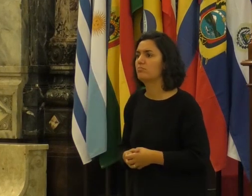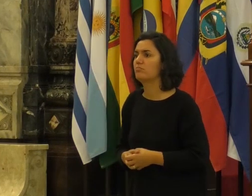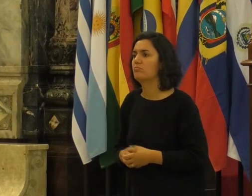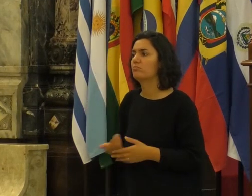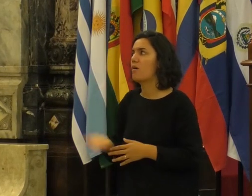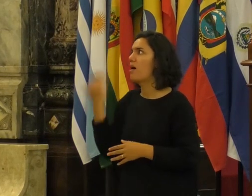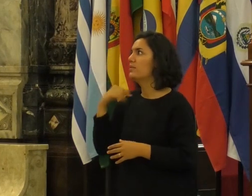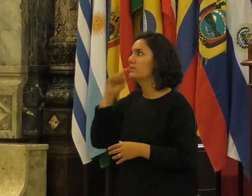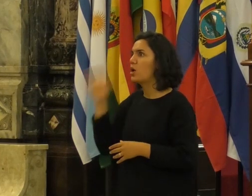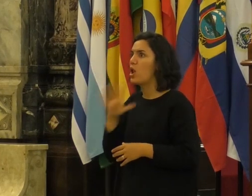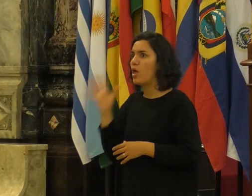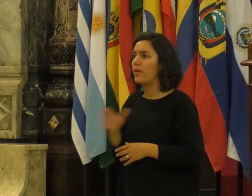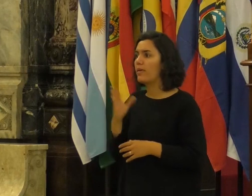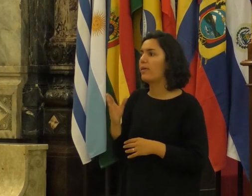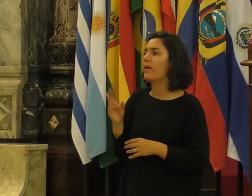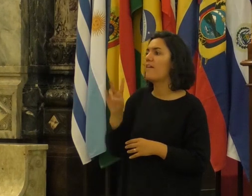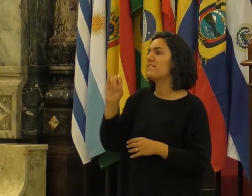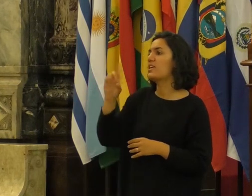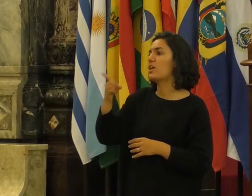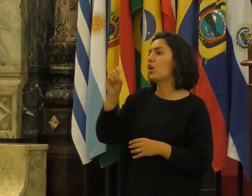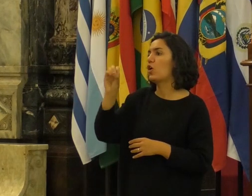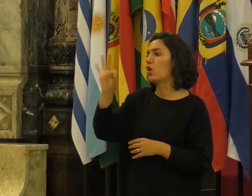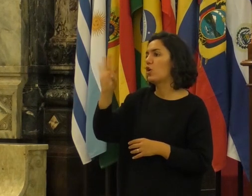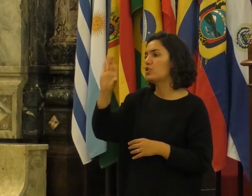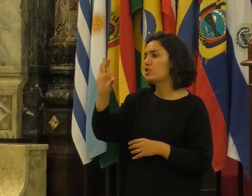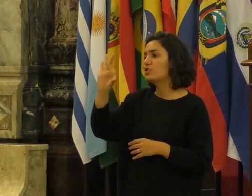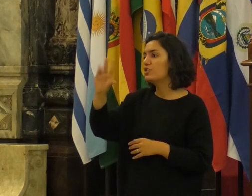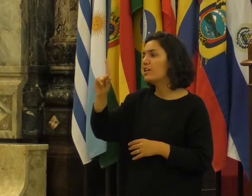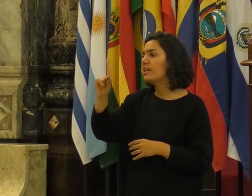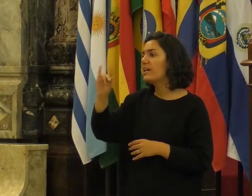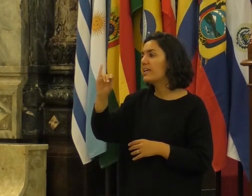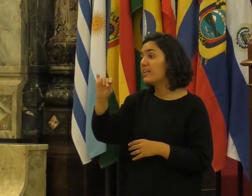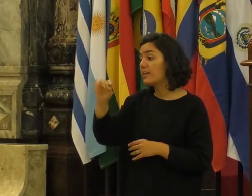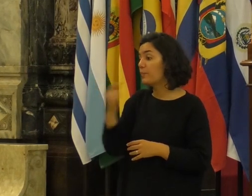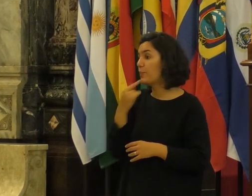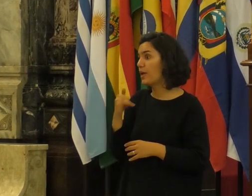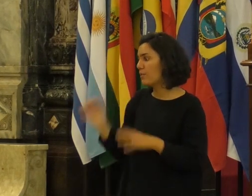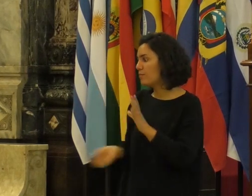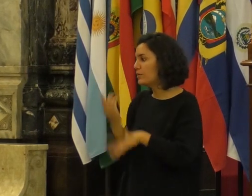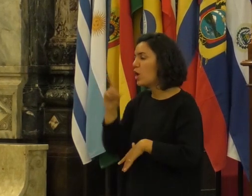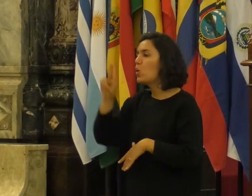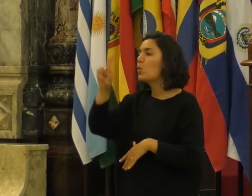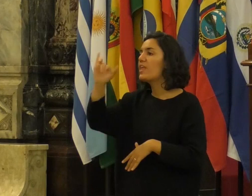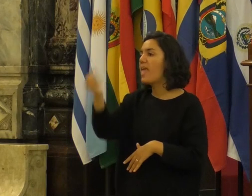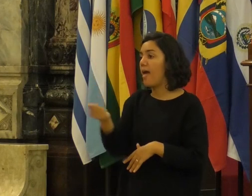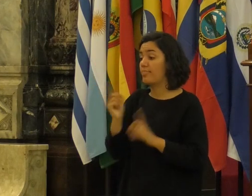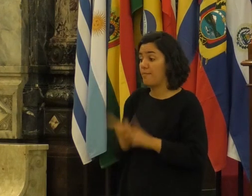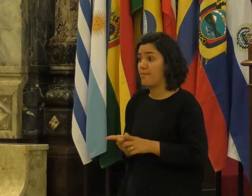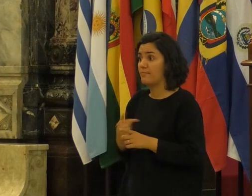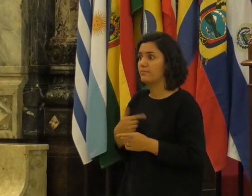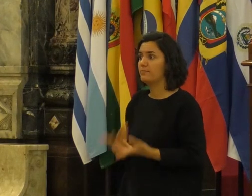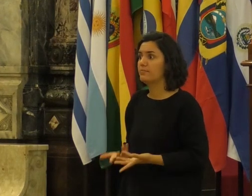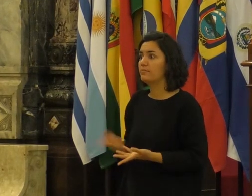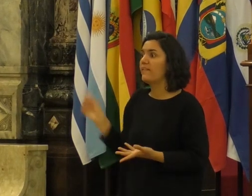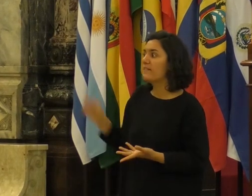Aquella psicología que dio a Vygotsky, a Leontief, a Luria. Y por ahí, toda escuela histórico-cultural y de la escuela